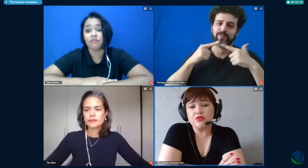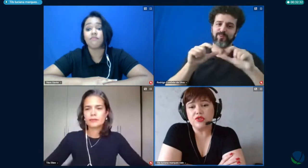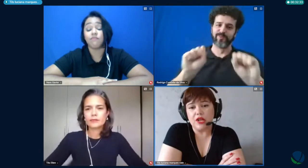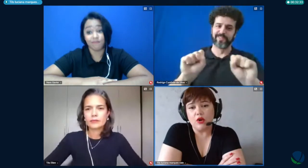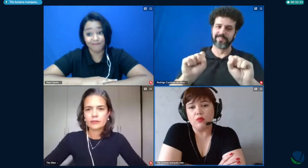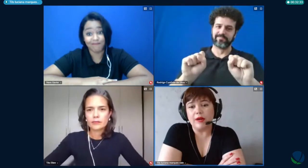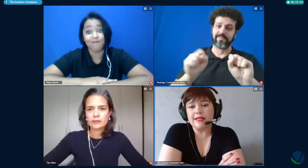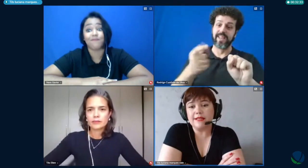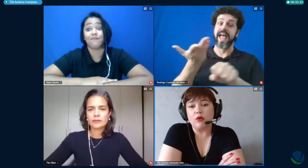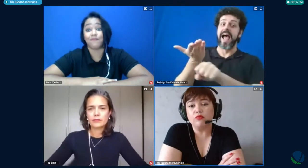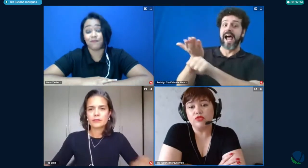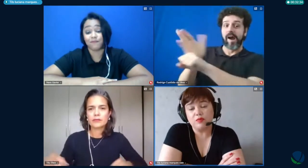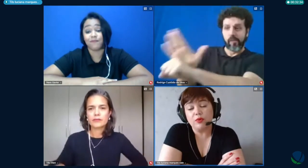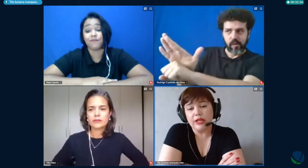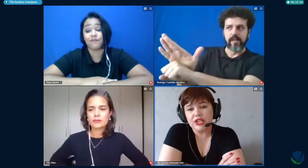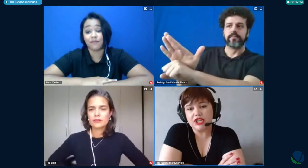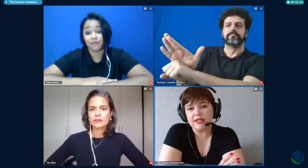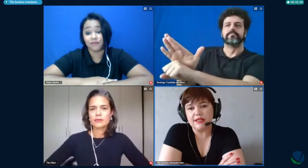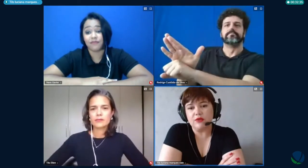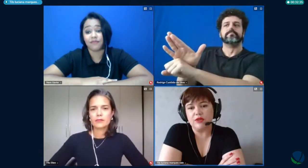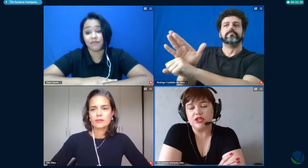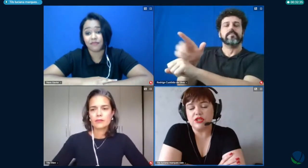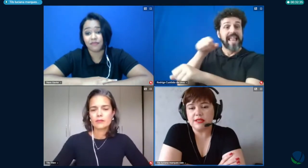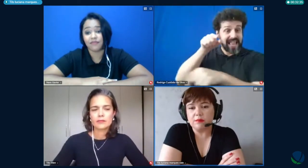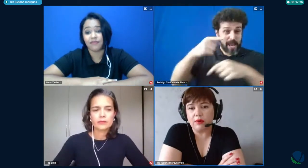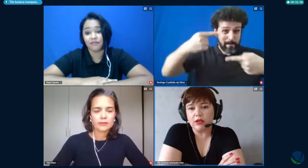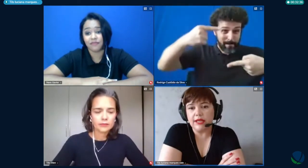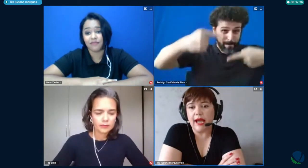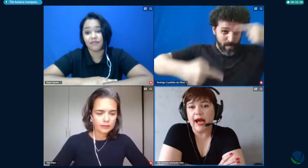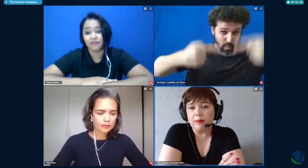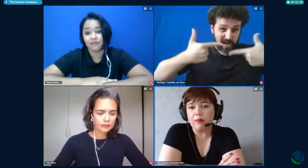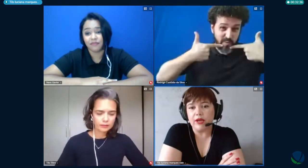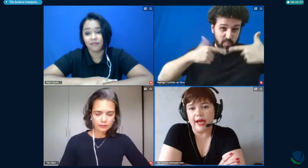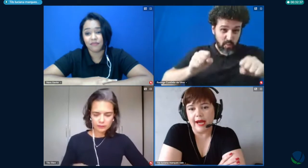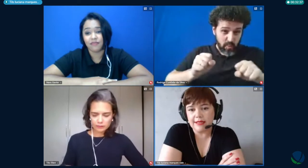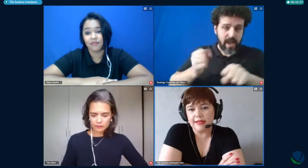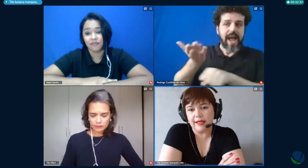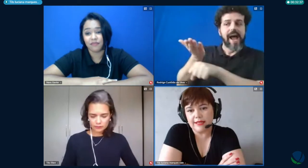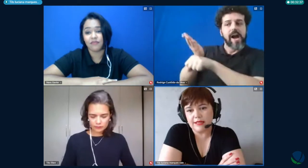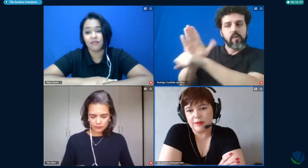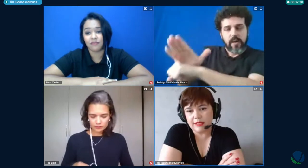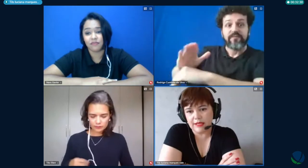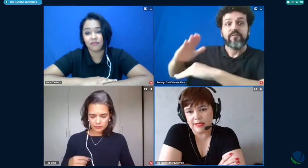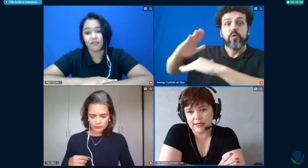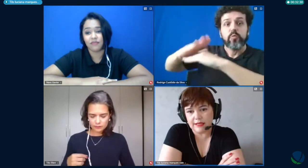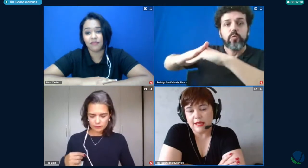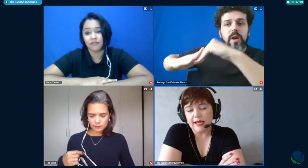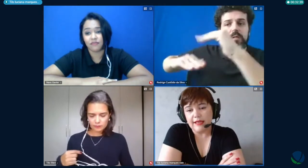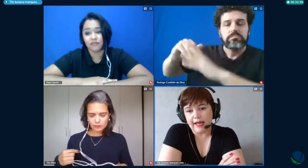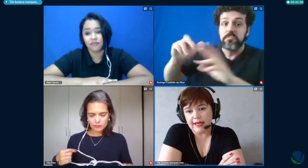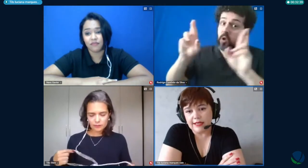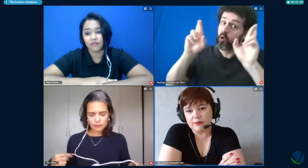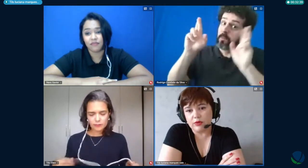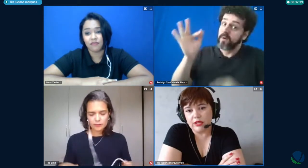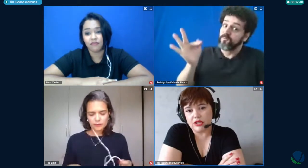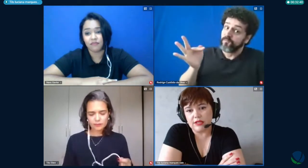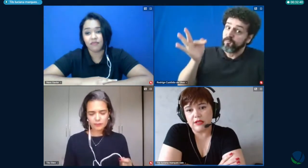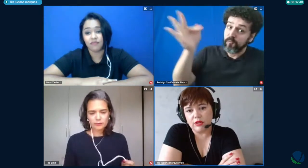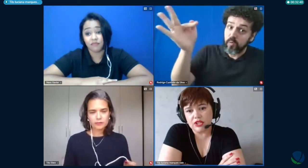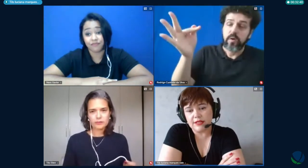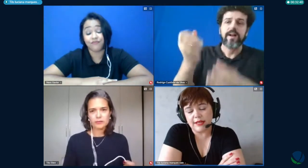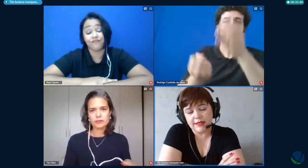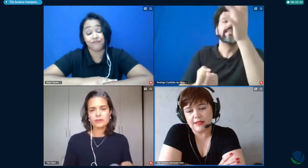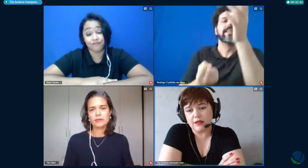uma discussão, uma questão de políticas linguísticas que podem apoiar-se nessas pesquisas. E essas